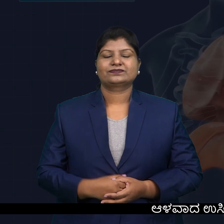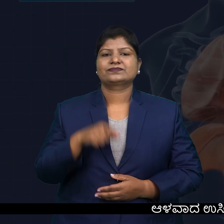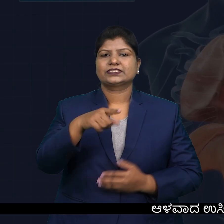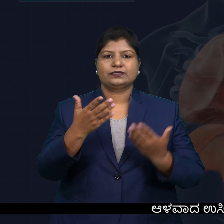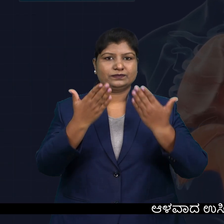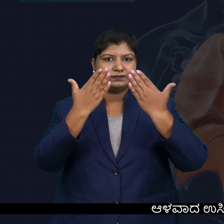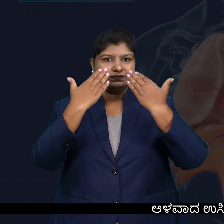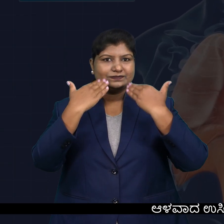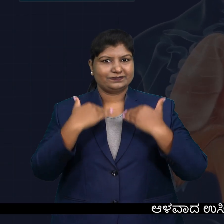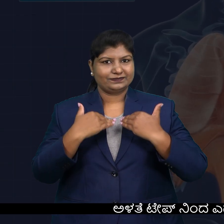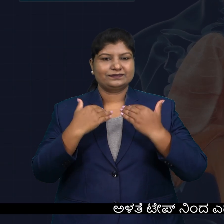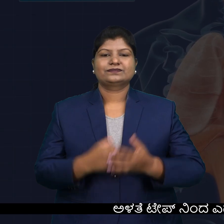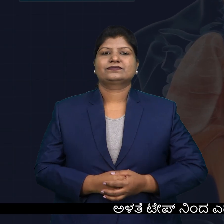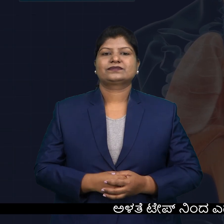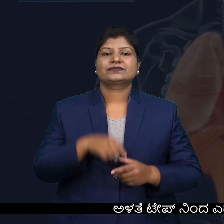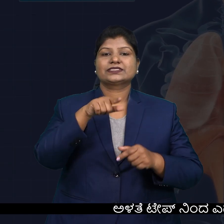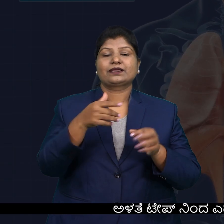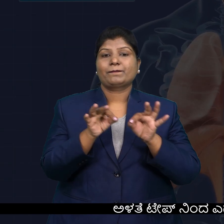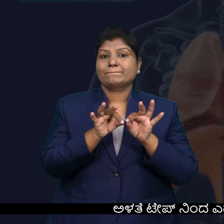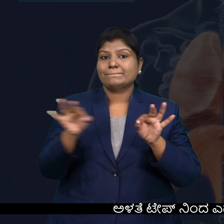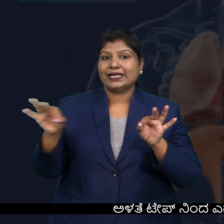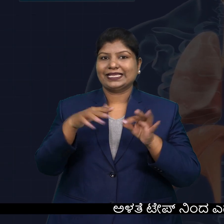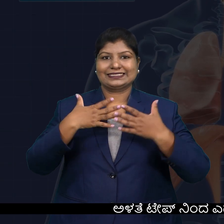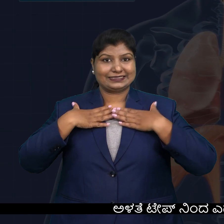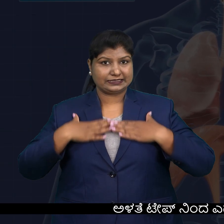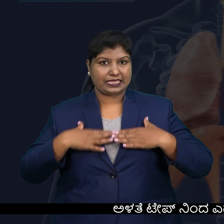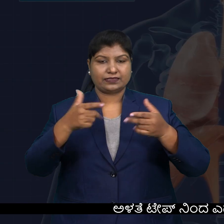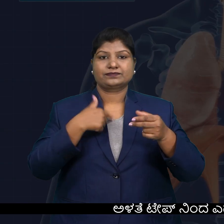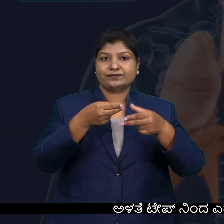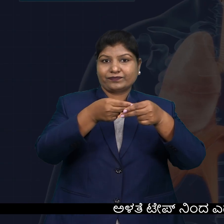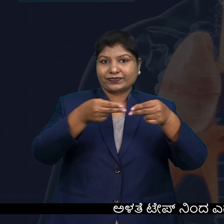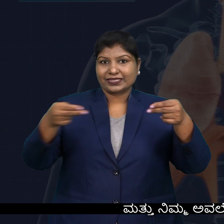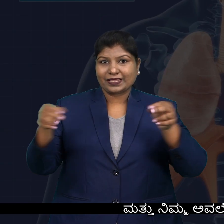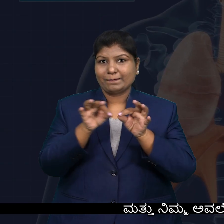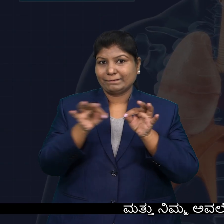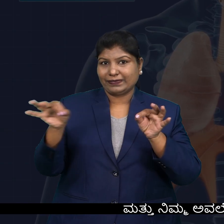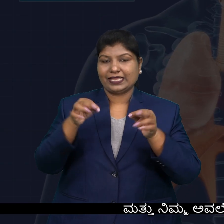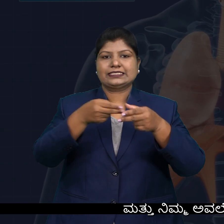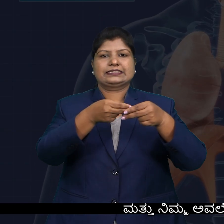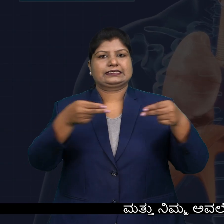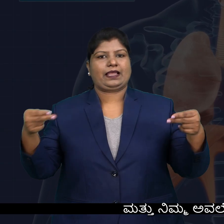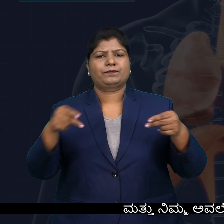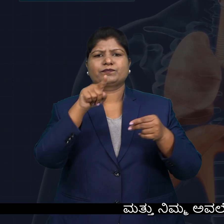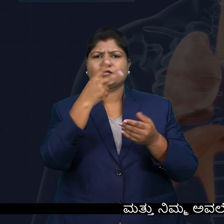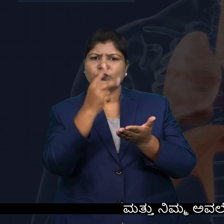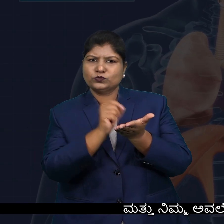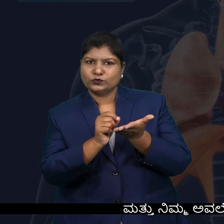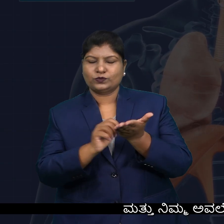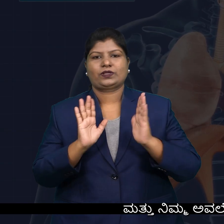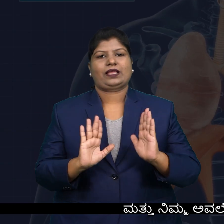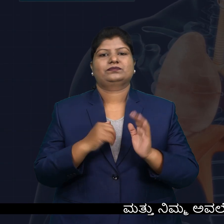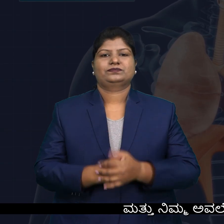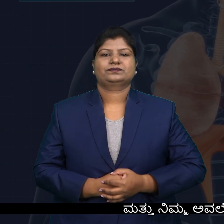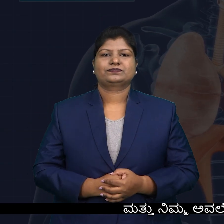ಆಳವಾದ ಉಸಿರನ್ನು ತೆಗೆದುಕೊಳ್ಳಿ. ಅಳತೆ ಟೇಪ್ನಿಂದ ಎದೆಯ ಗಾತ್ರವನ್ನು ಎಳೆಯಿರಿ ಮತ್ತು ನಿಮ್ಮ ಅವಲೋಕನಗಳನ್ನು